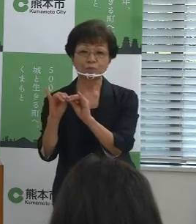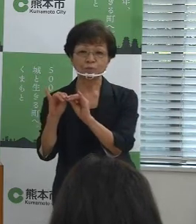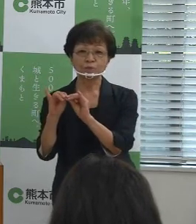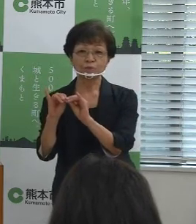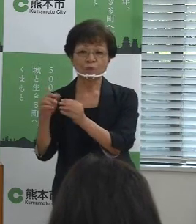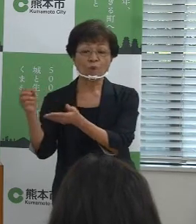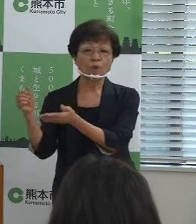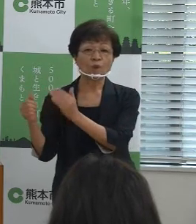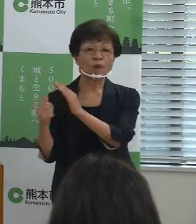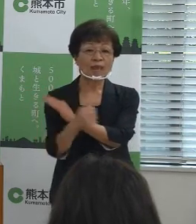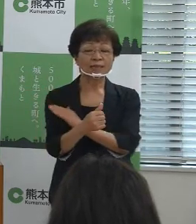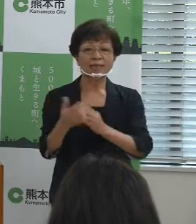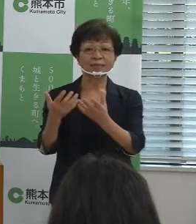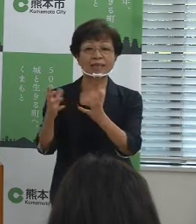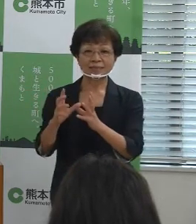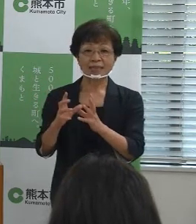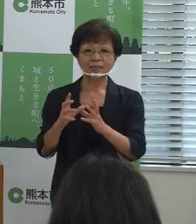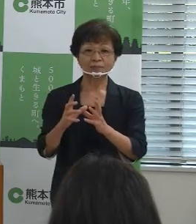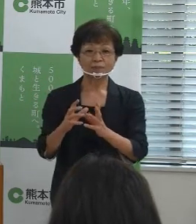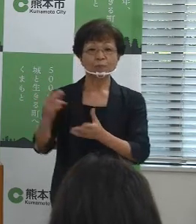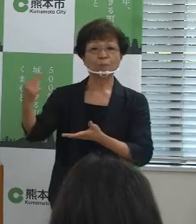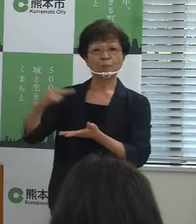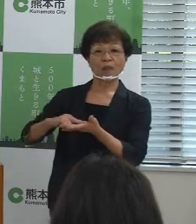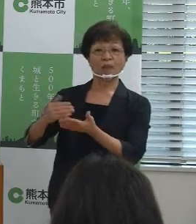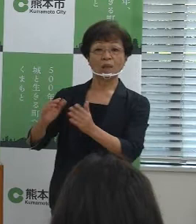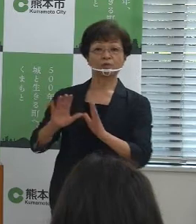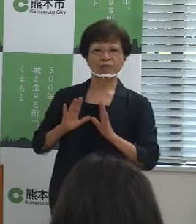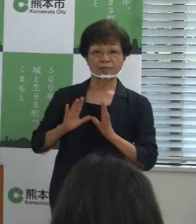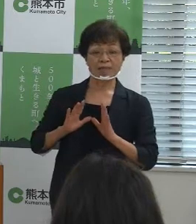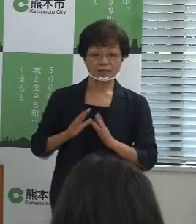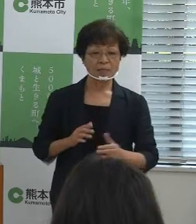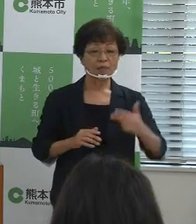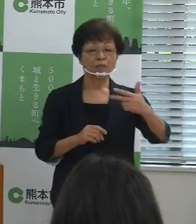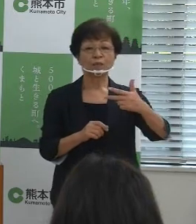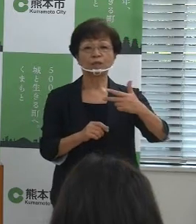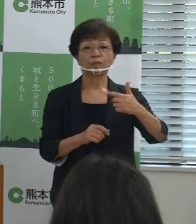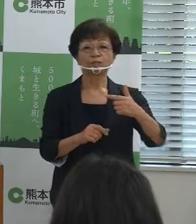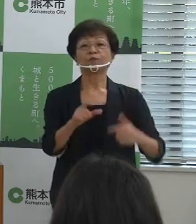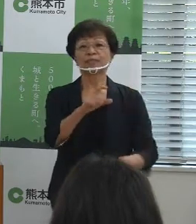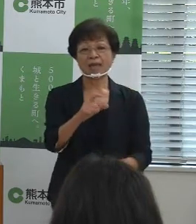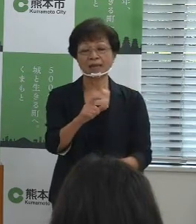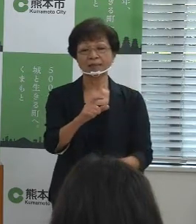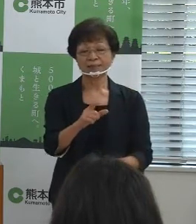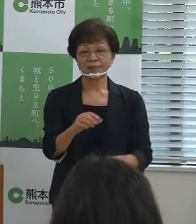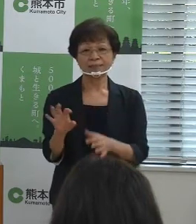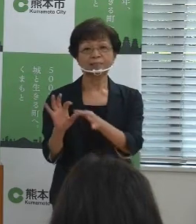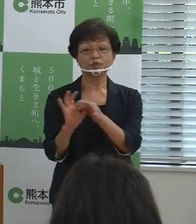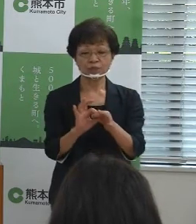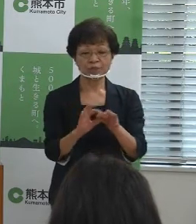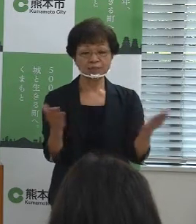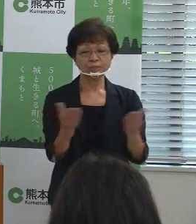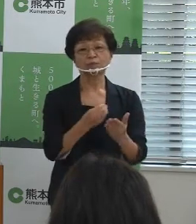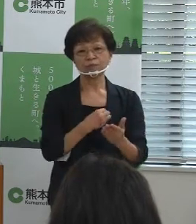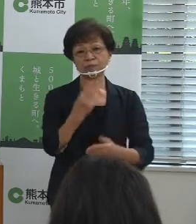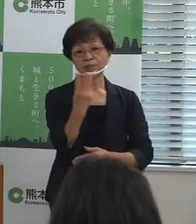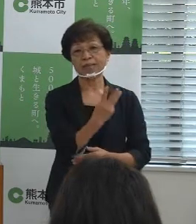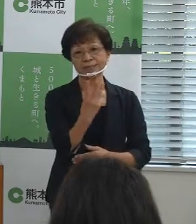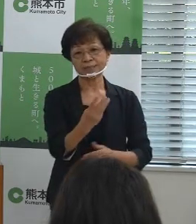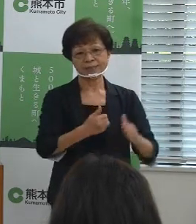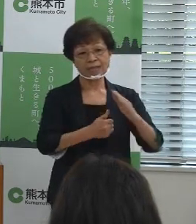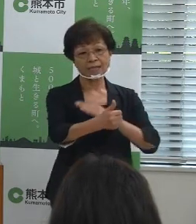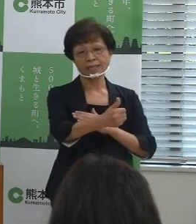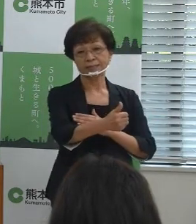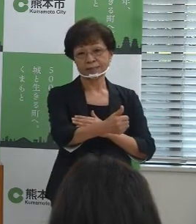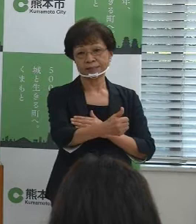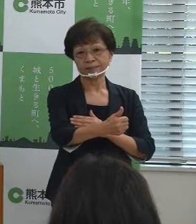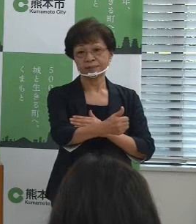団体として決定をされましたことから、6日に引き続き職員を3名派遣